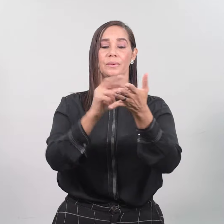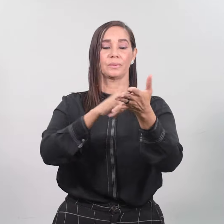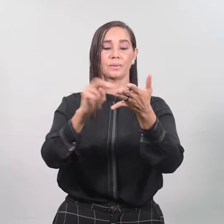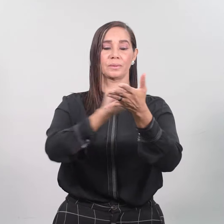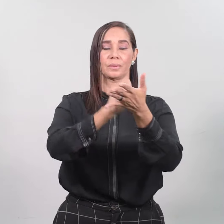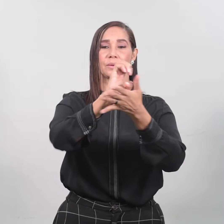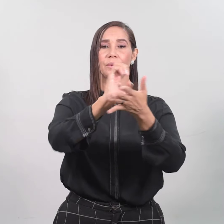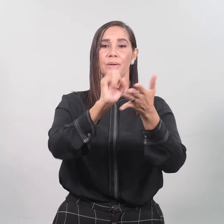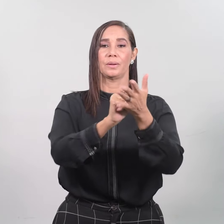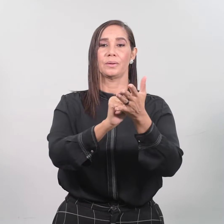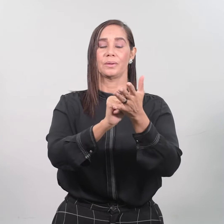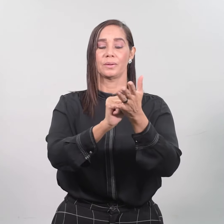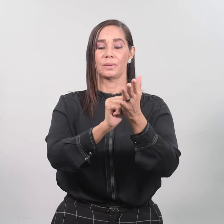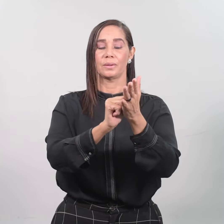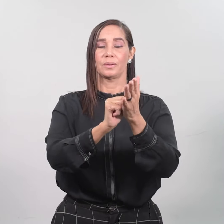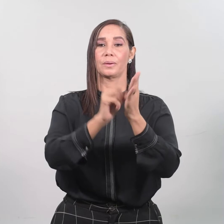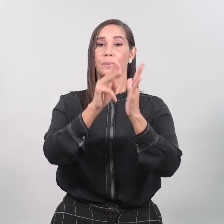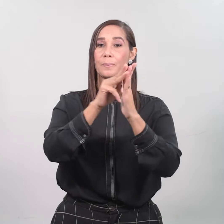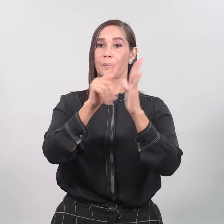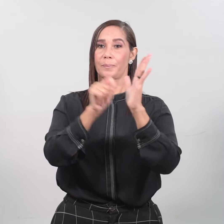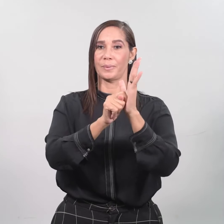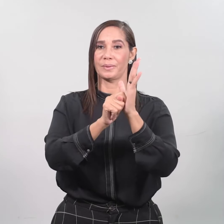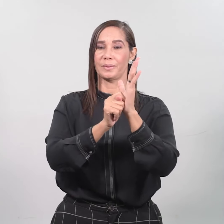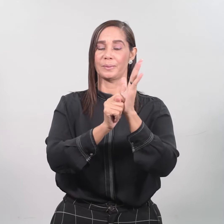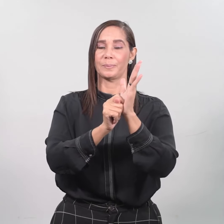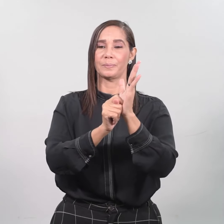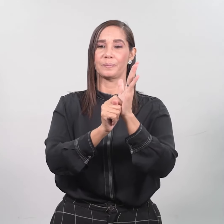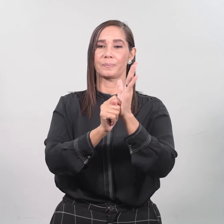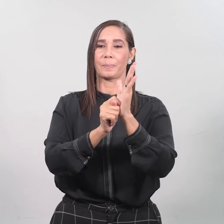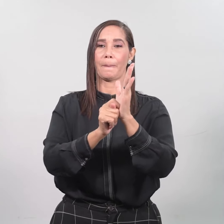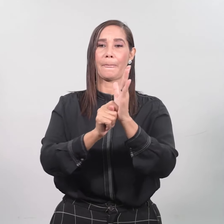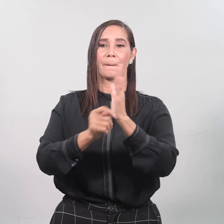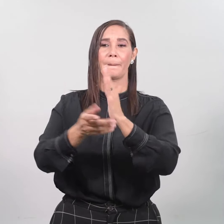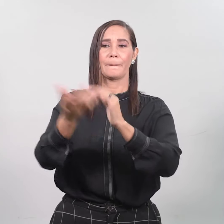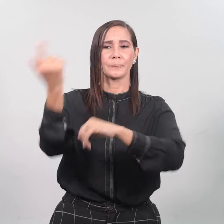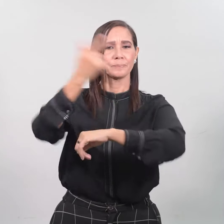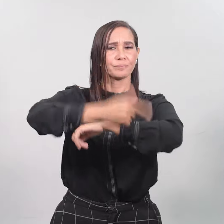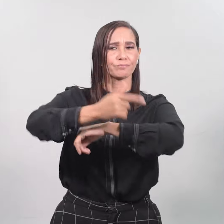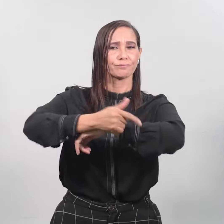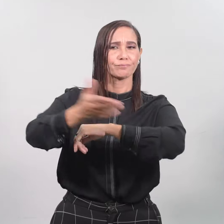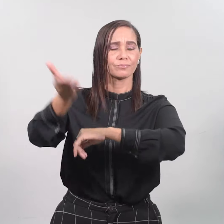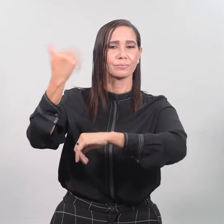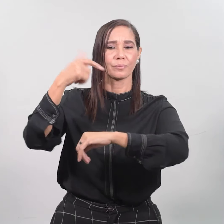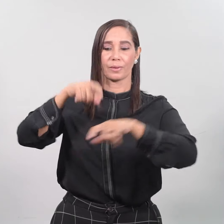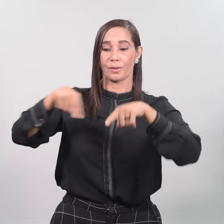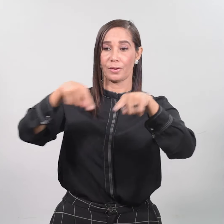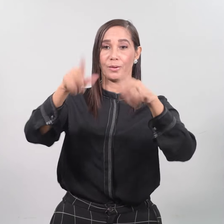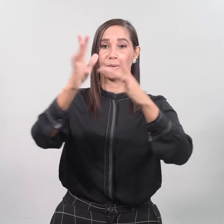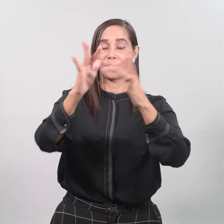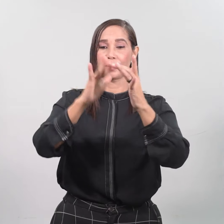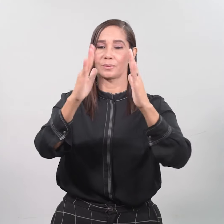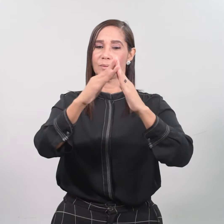Lectura del Santo Evangelio según San Mateo. Aquel día salió Jesús de casa y se sentó junto al